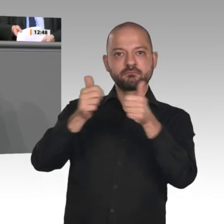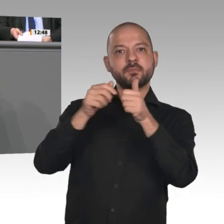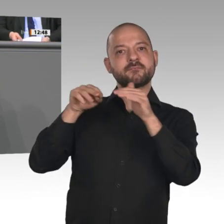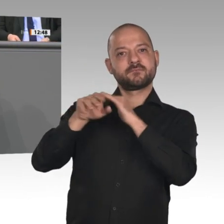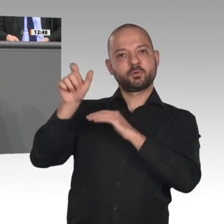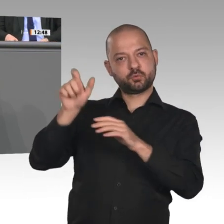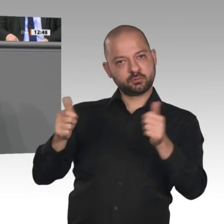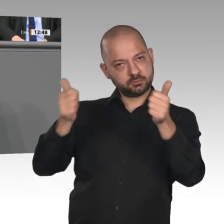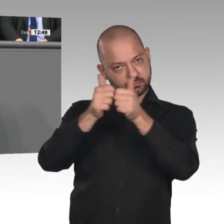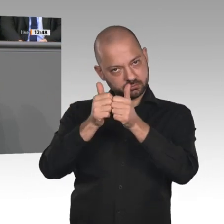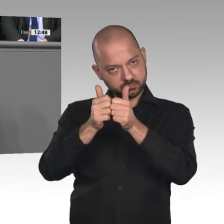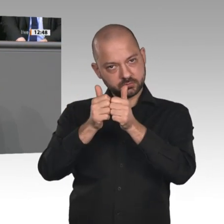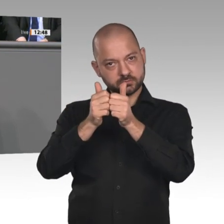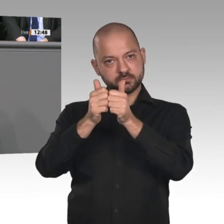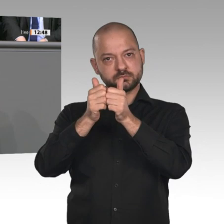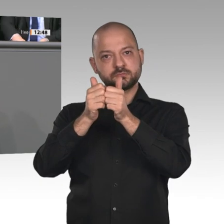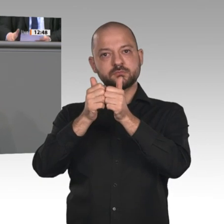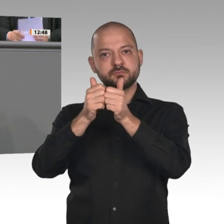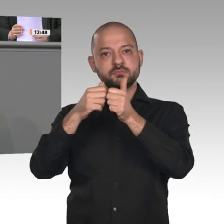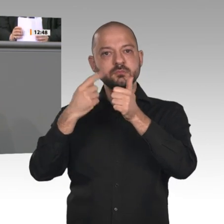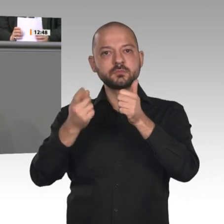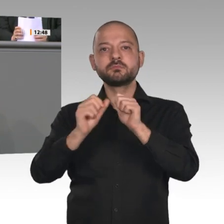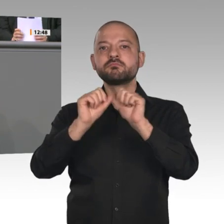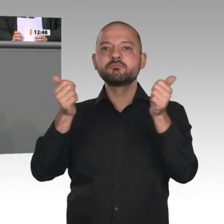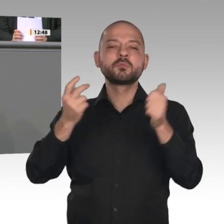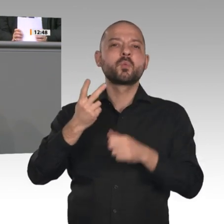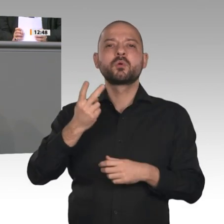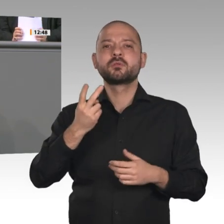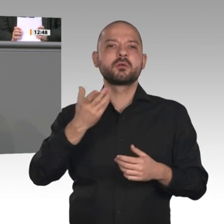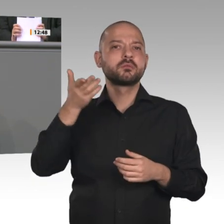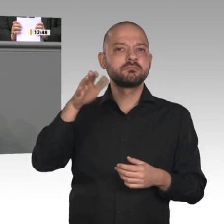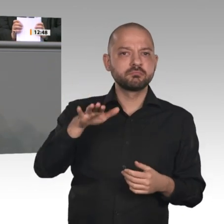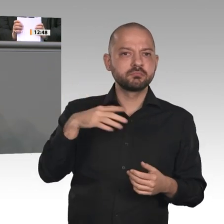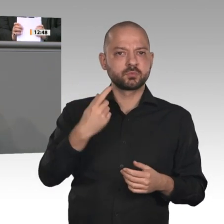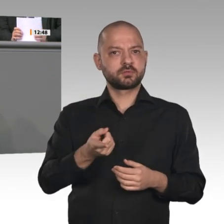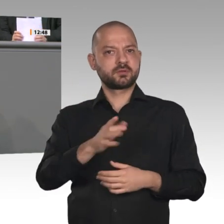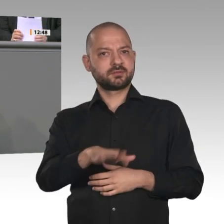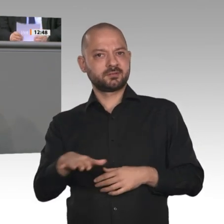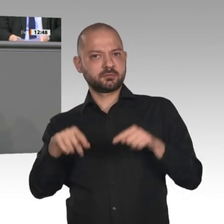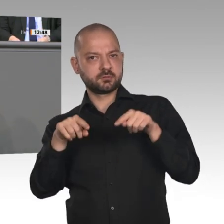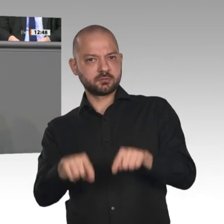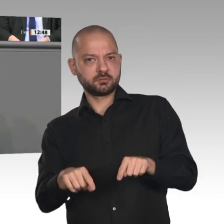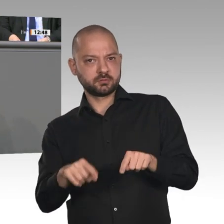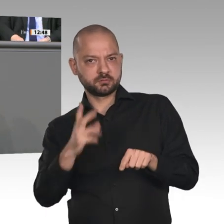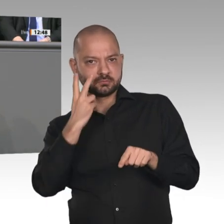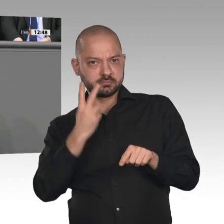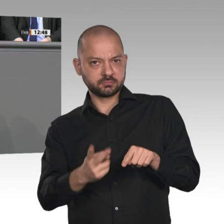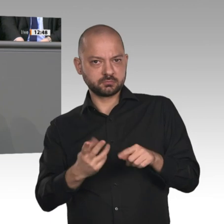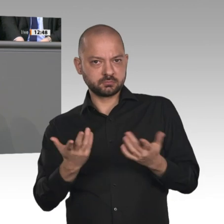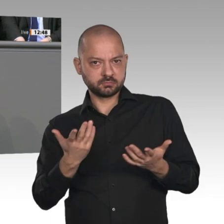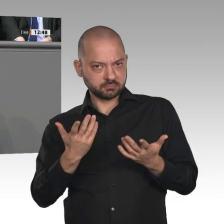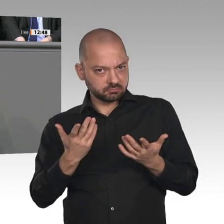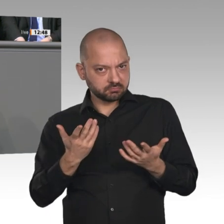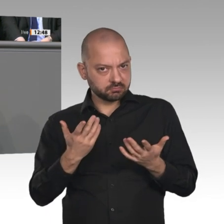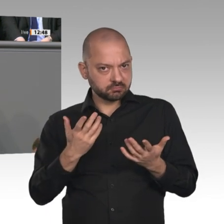vererben. Vielleicht nicht ihre Absicht, aber die absurde Folge ihrer Forderung. Die Linkspartei weist in ihrem Antrag auf einen